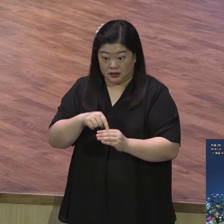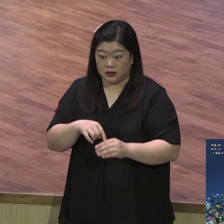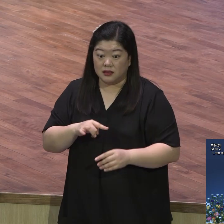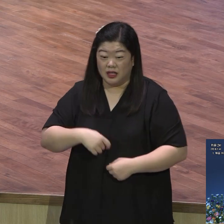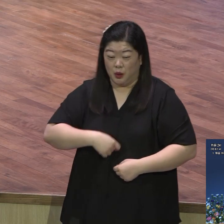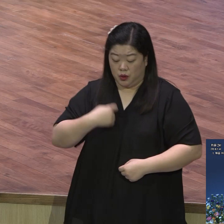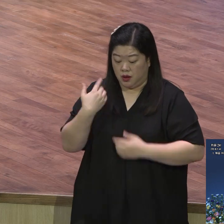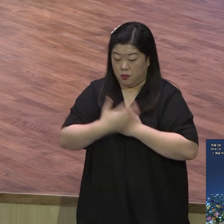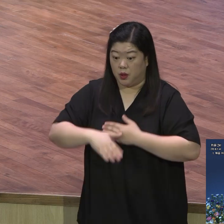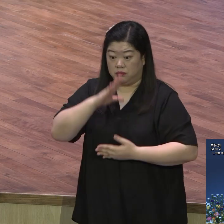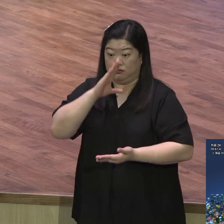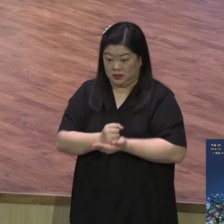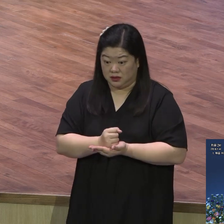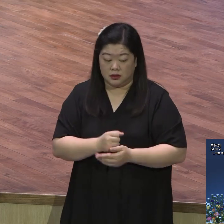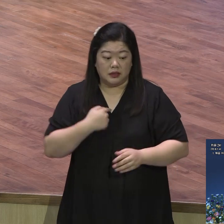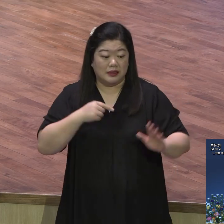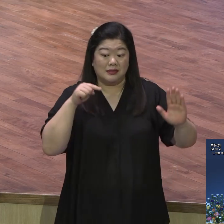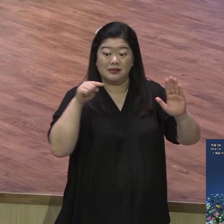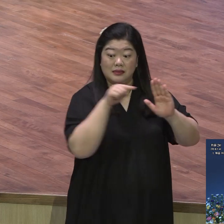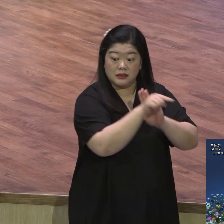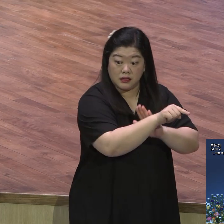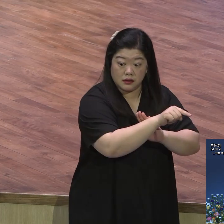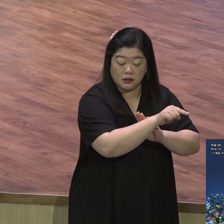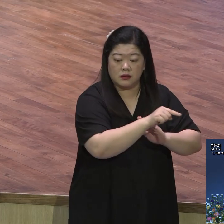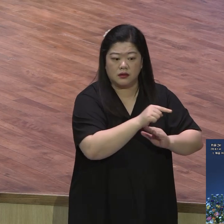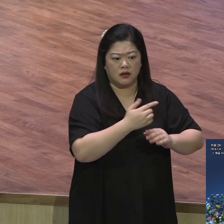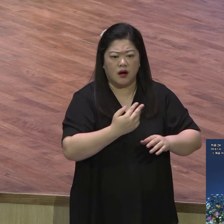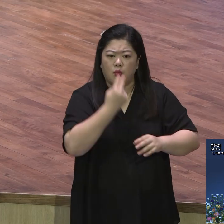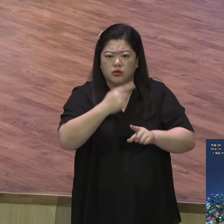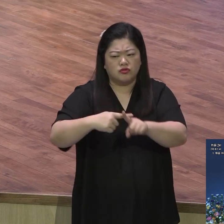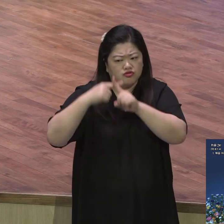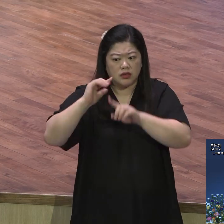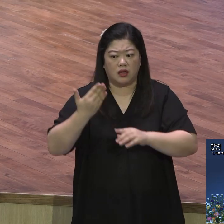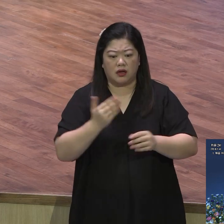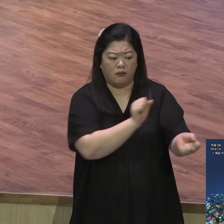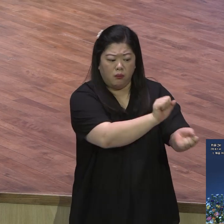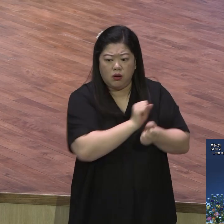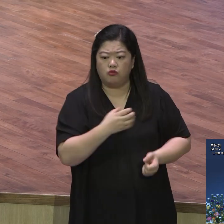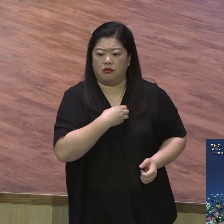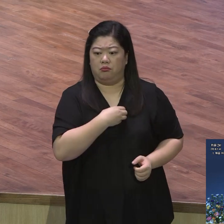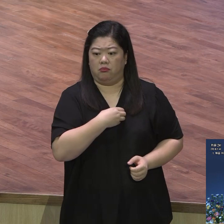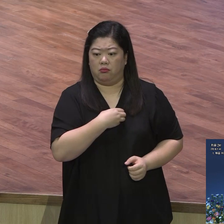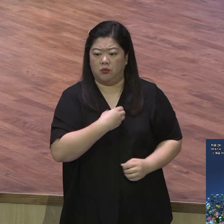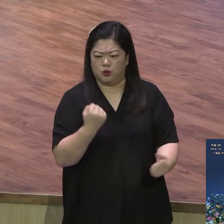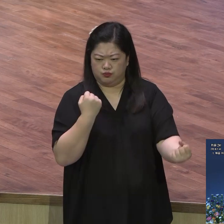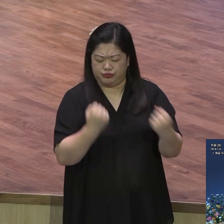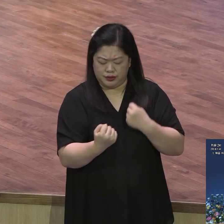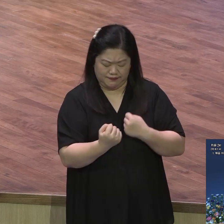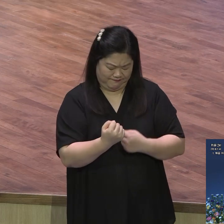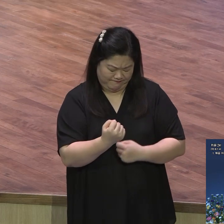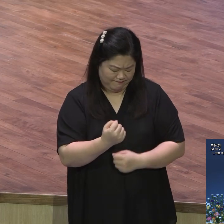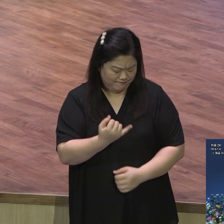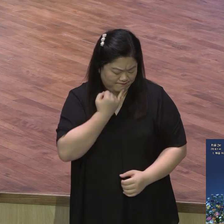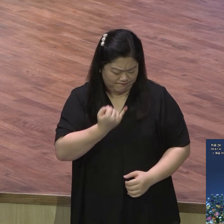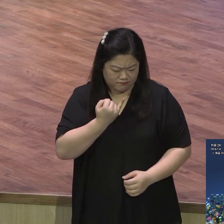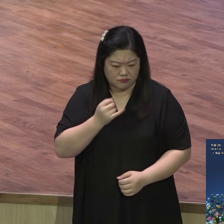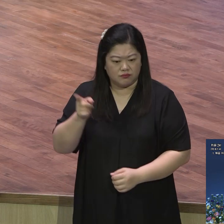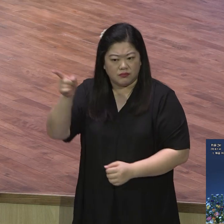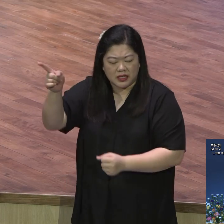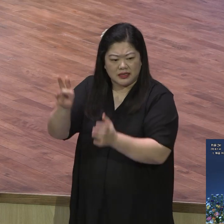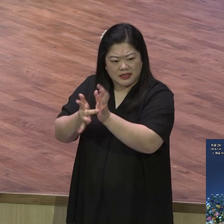예수님께 나올 정도. 야 맞아 죽으면 죽는 거다. 한번 나와서 예수님 만나봐라. 만나면 너 해결된다. 이분은 사람이 아니야.